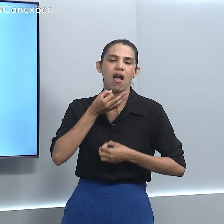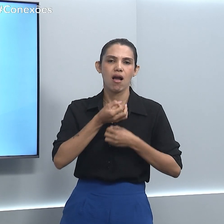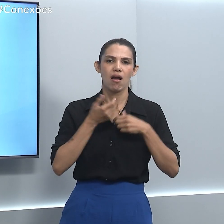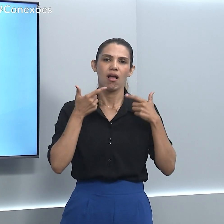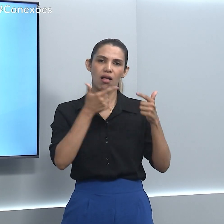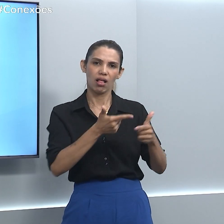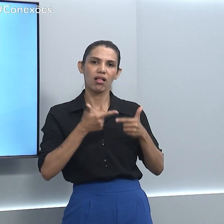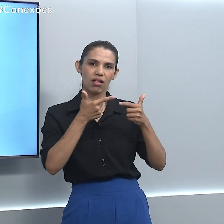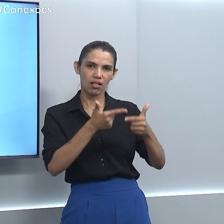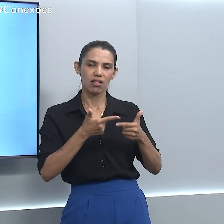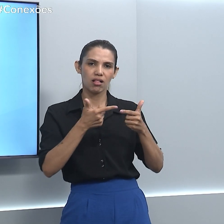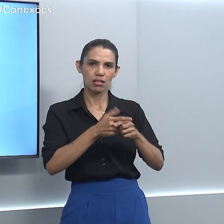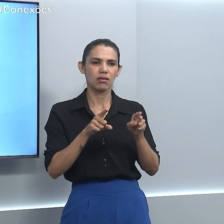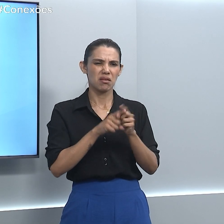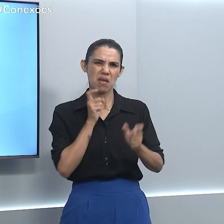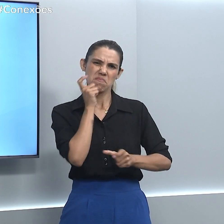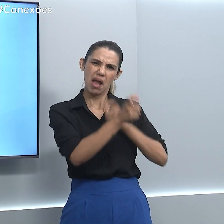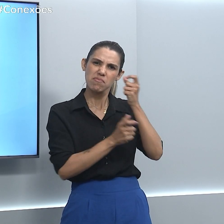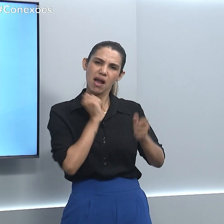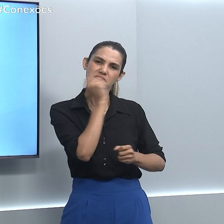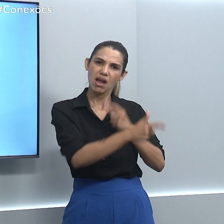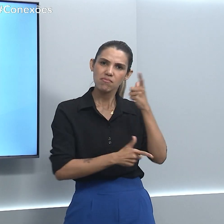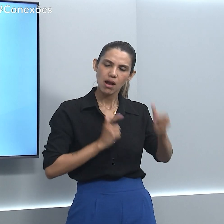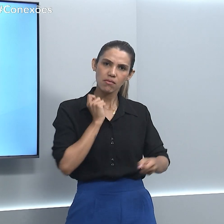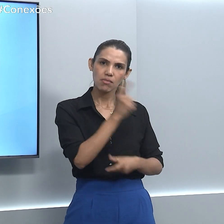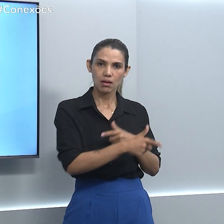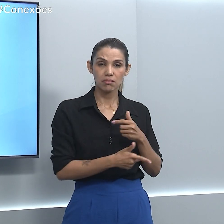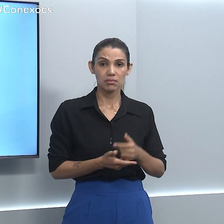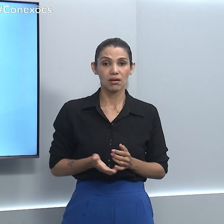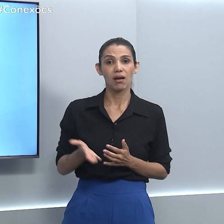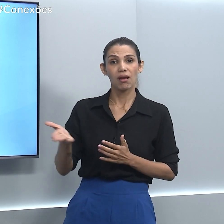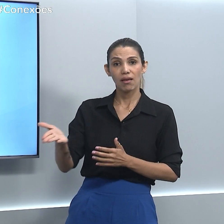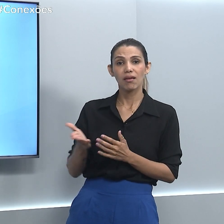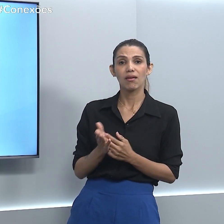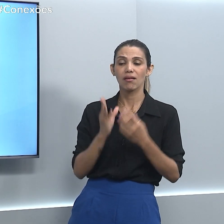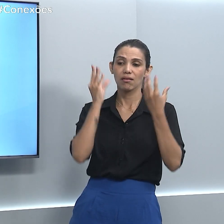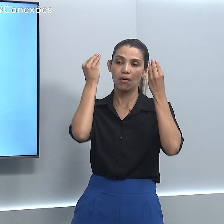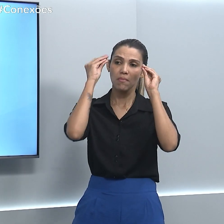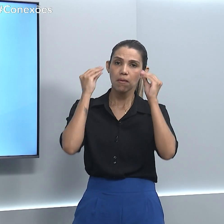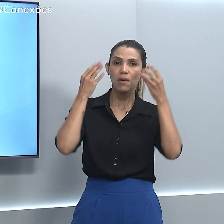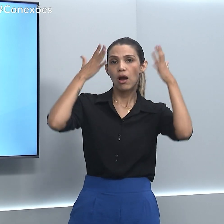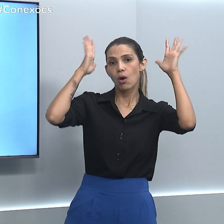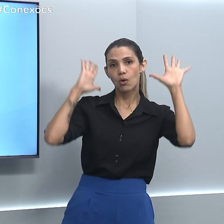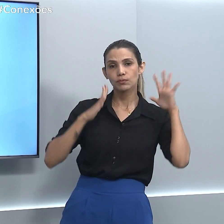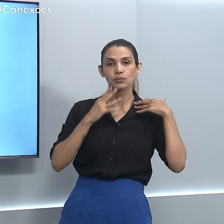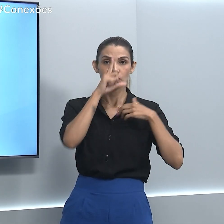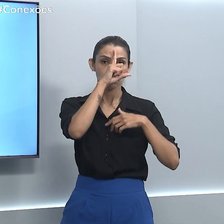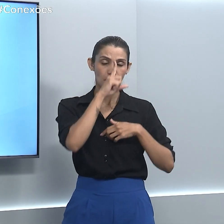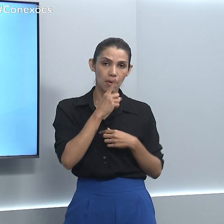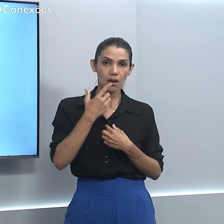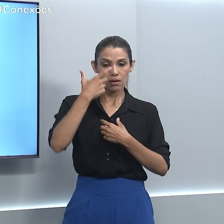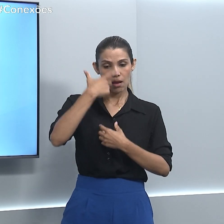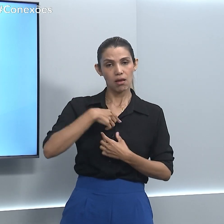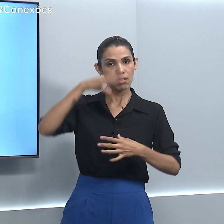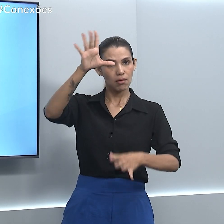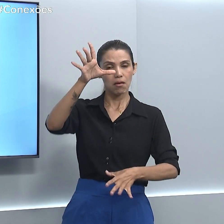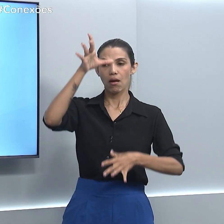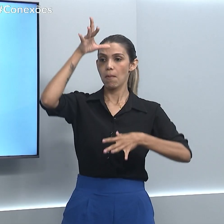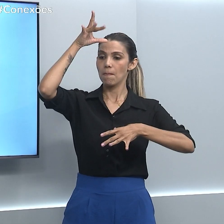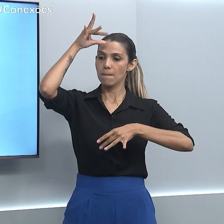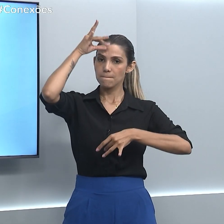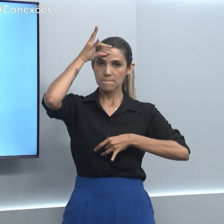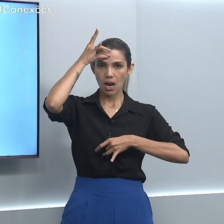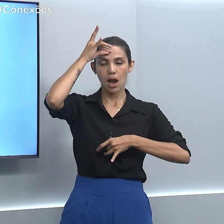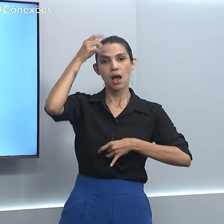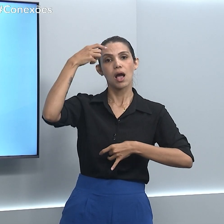aos transgêneros, já que Nicolas Ferreira se fantasiou com uma peruca amarela e apresentou-se no plenário como